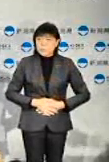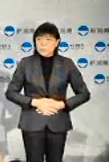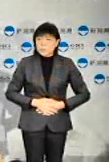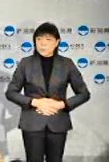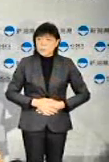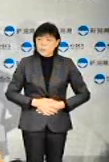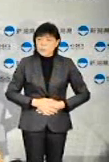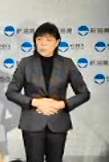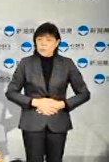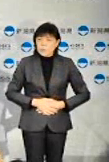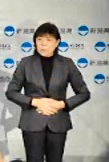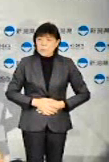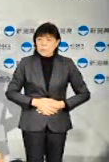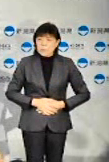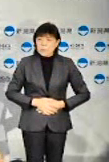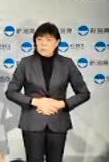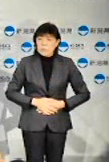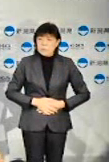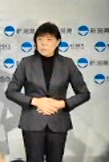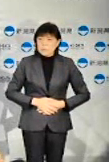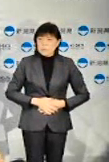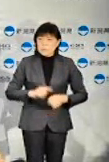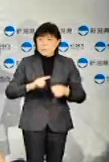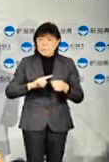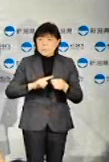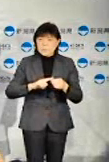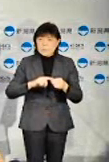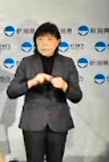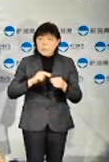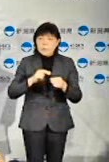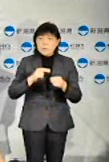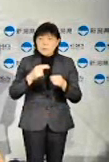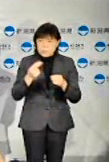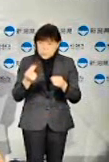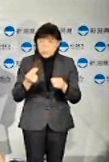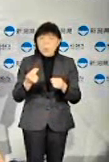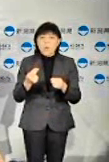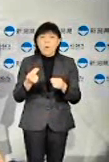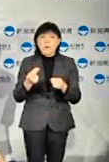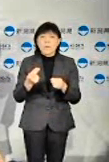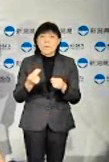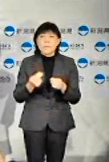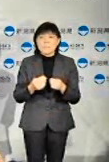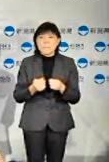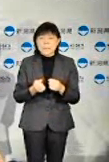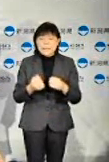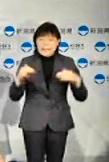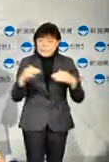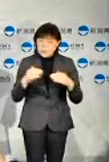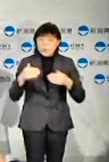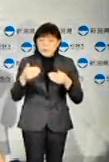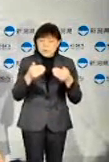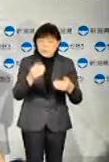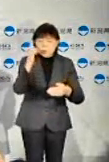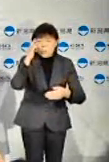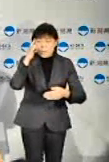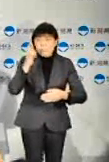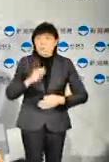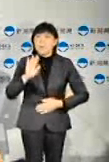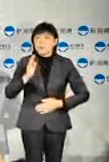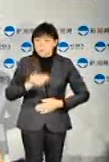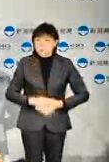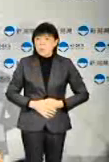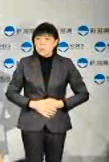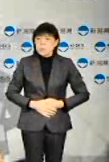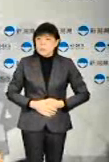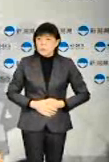形でっていうことで、まあ、年内年度年明けるとそういう議論っていう、まあ、制度設計の議論が進んでいくと思いますけれど、まあ